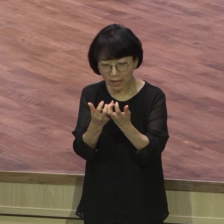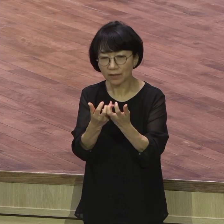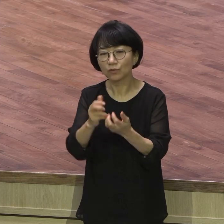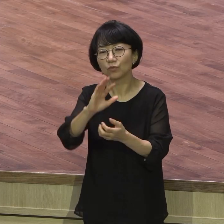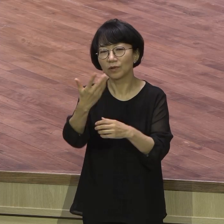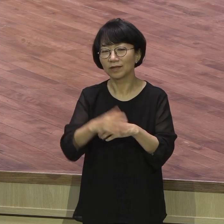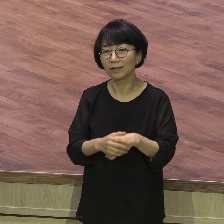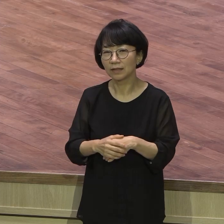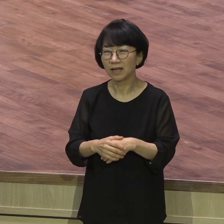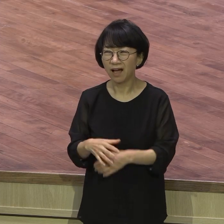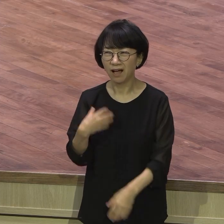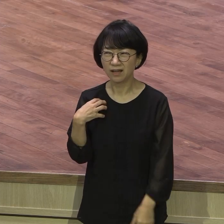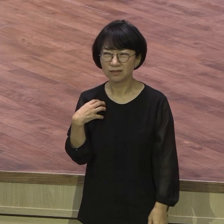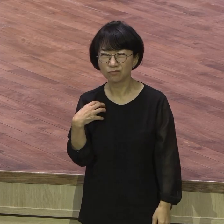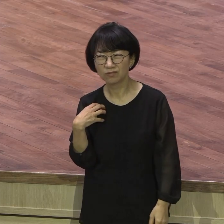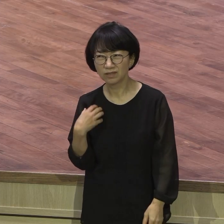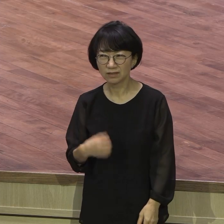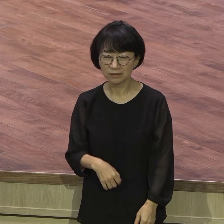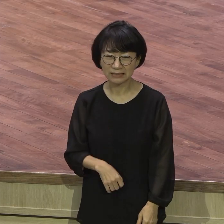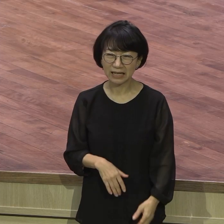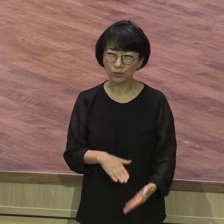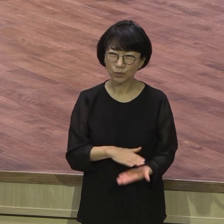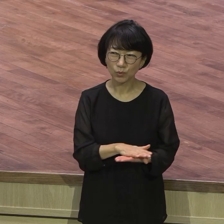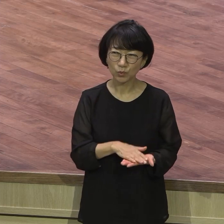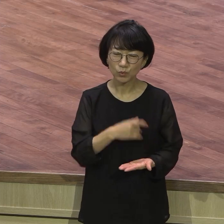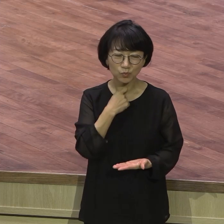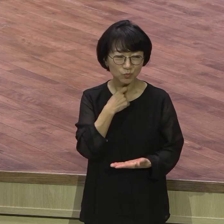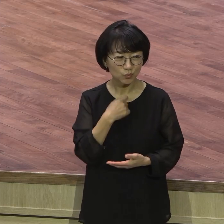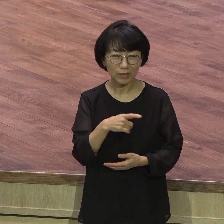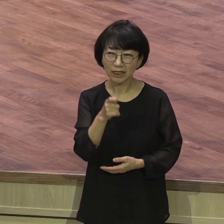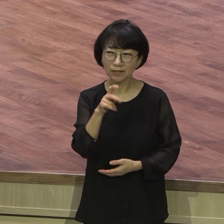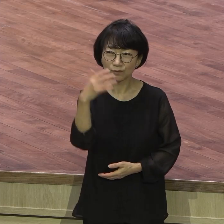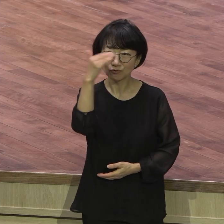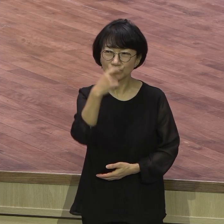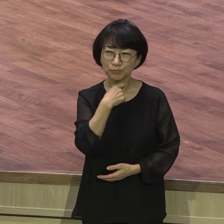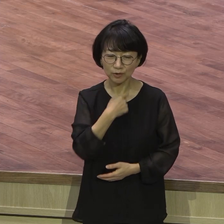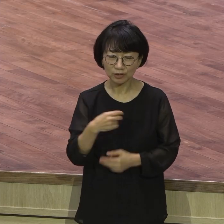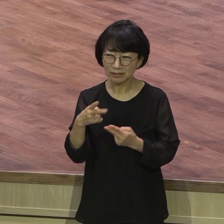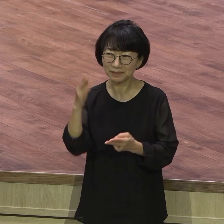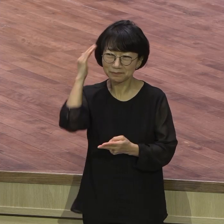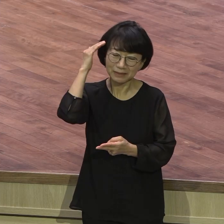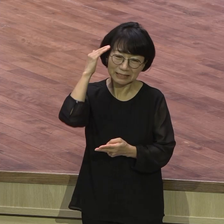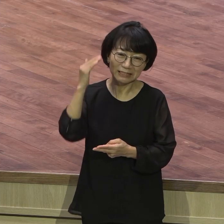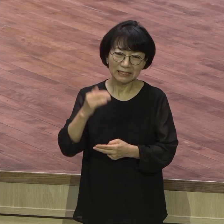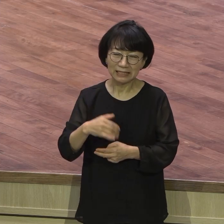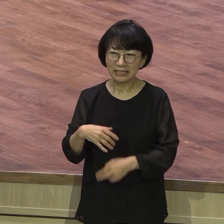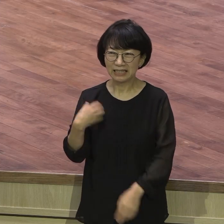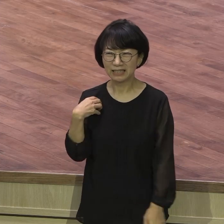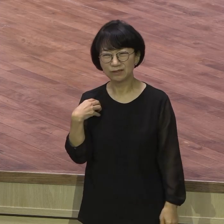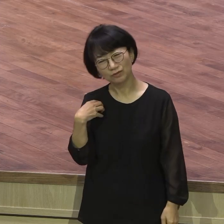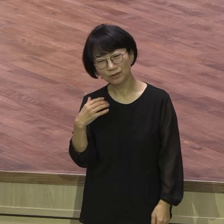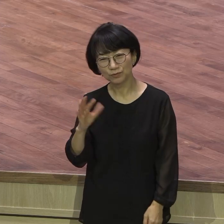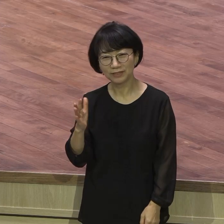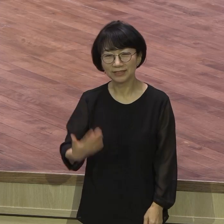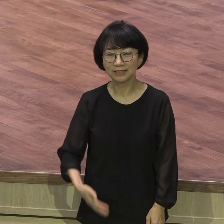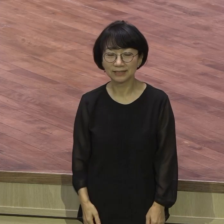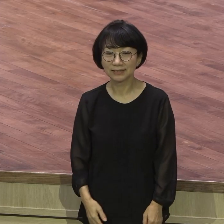아이고 놀고 싶고 텔레비 보고 싶고 가고 싶은데 다락방 때는 못 가 참 부담이지요